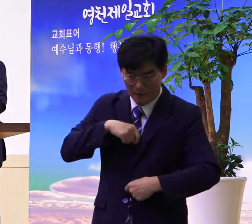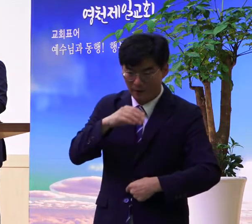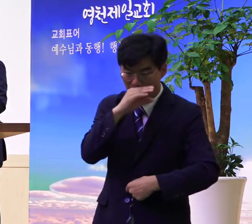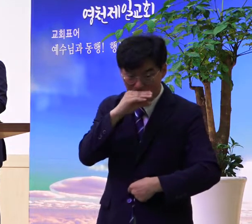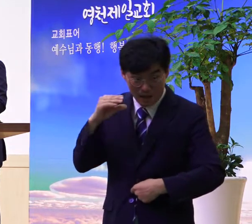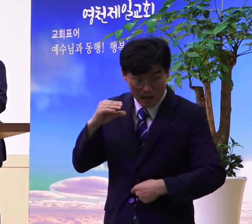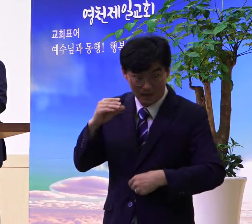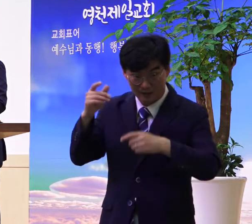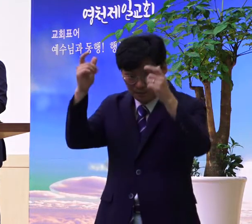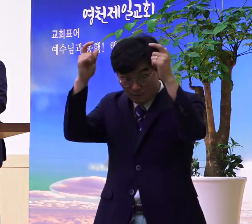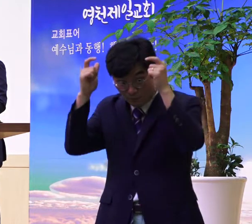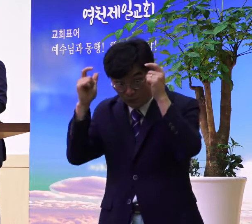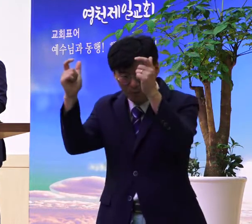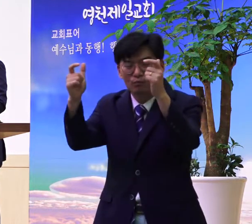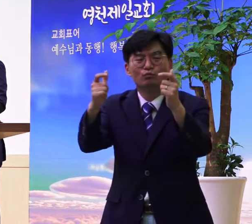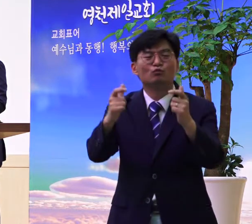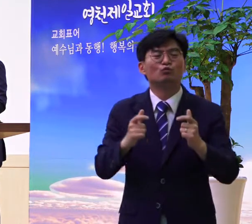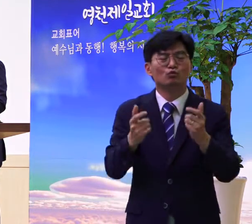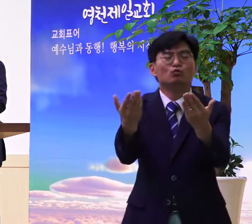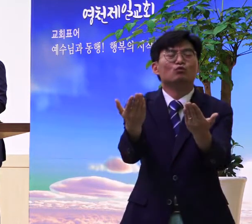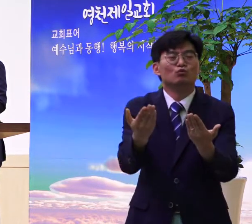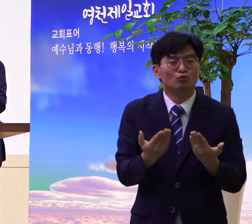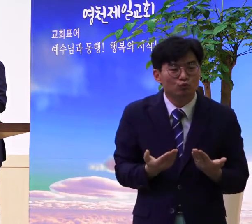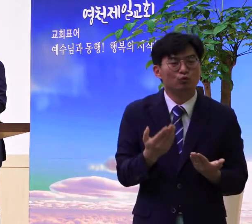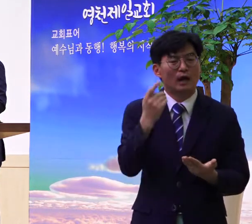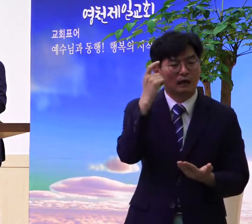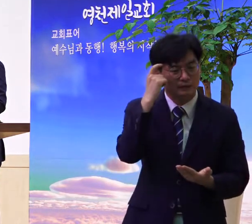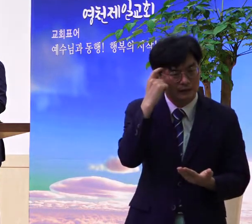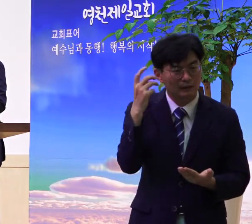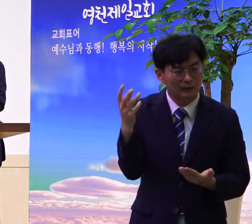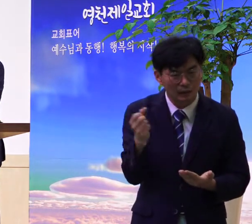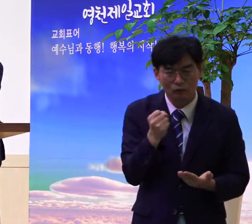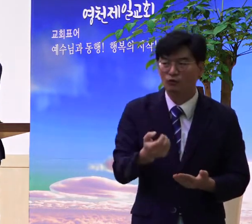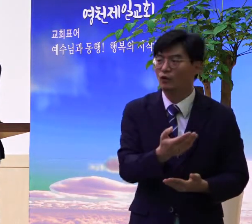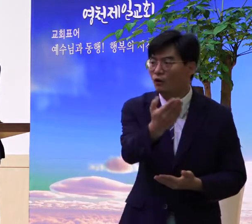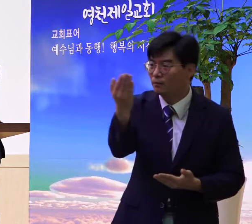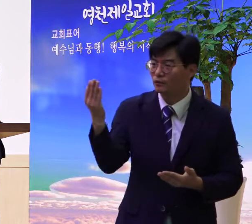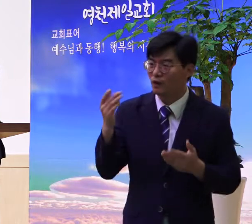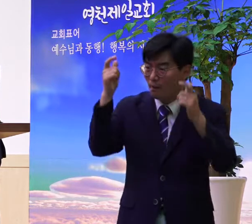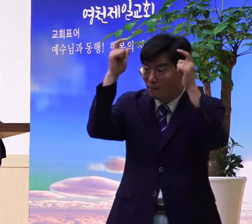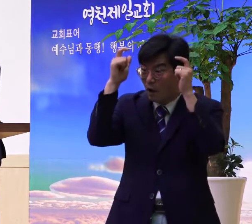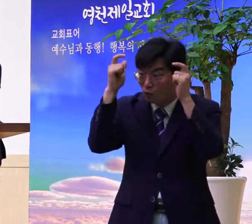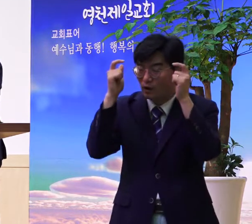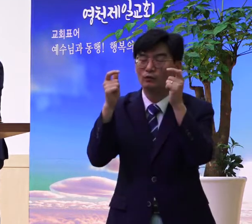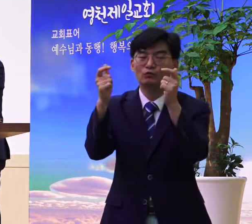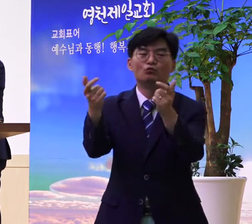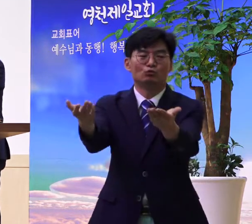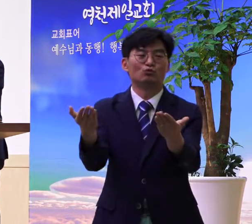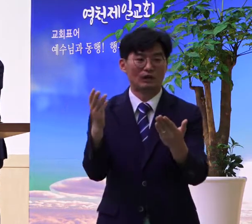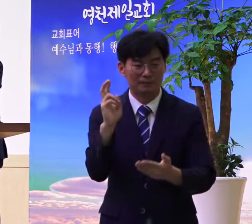내게만 아니라 주의 나타나심을 사모하는 모든 자에게입니다. 아멘.